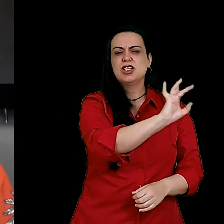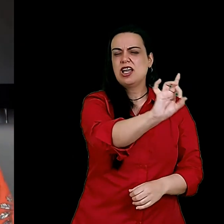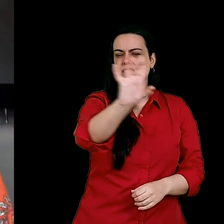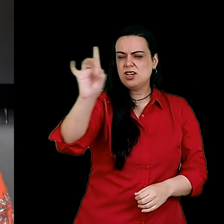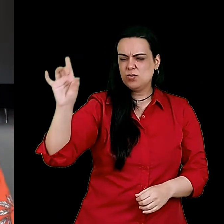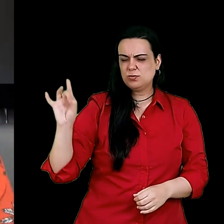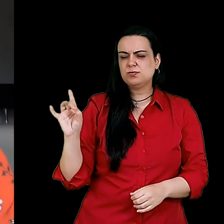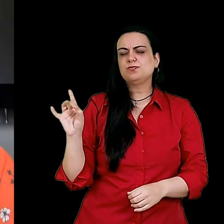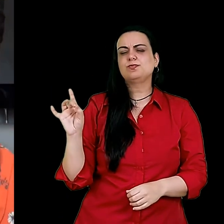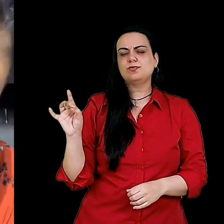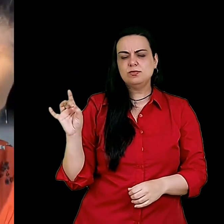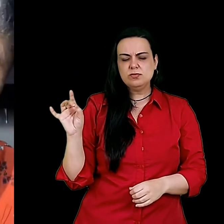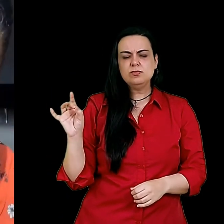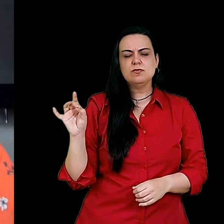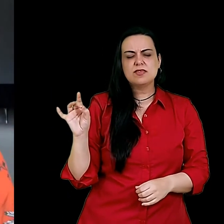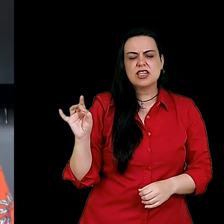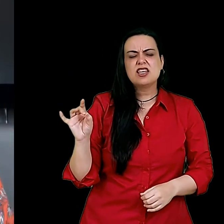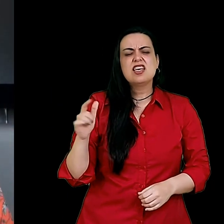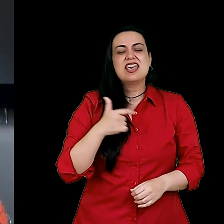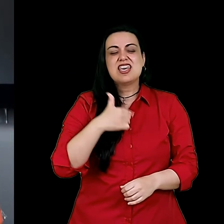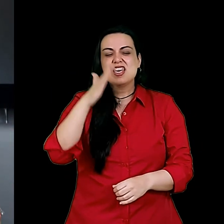famílias dessas pessoas. Senhor,